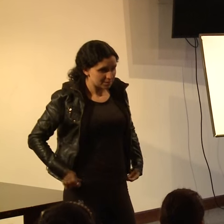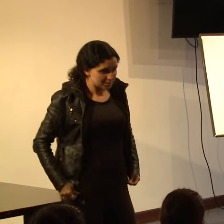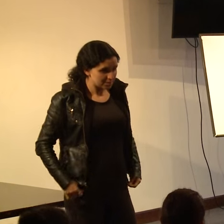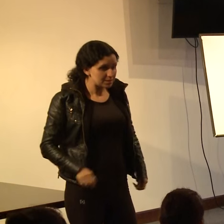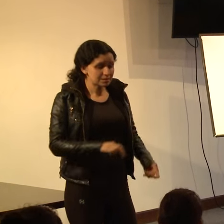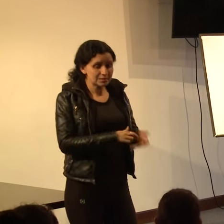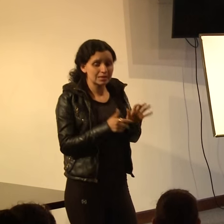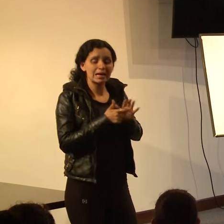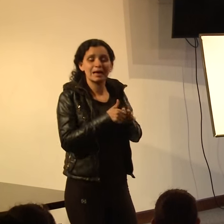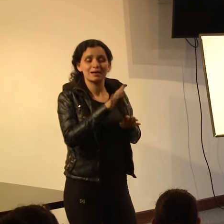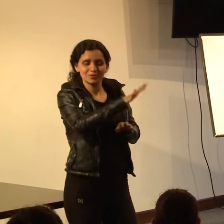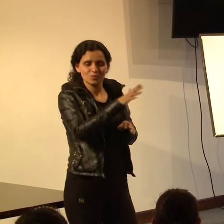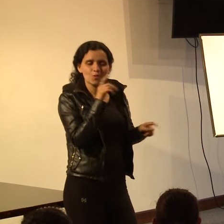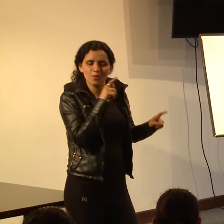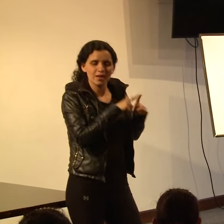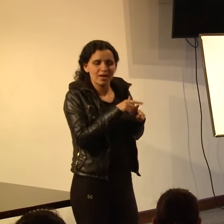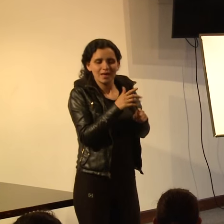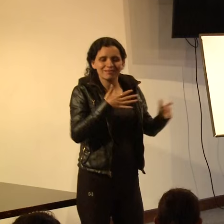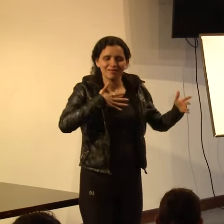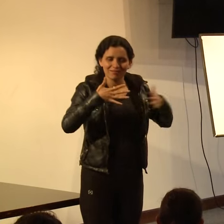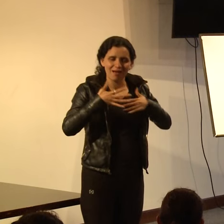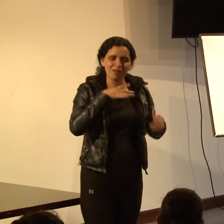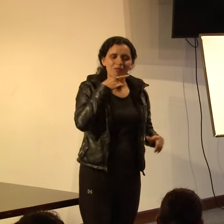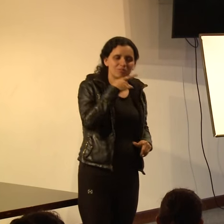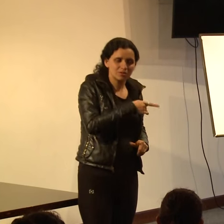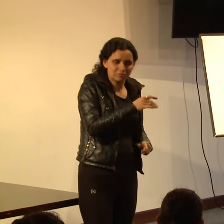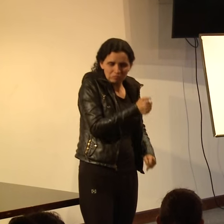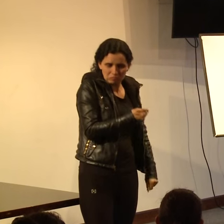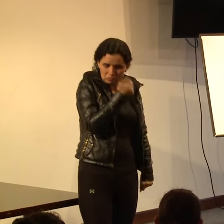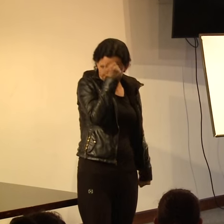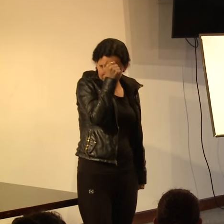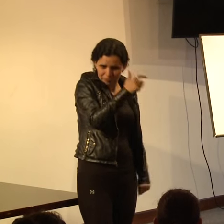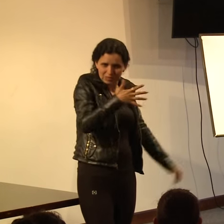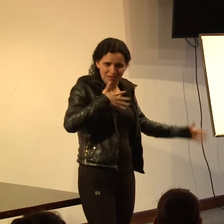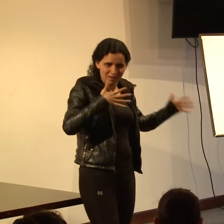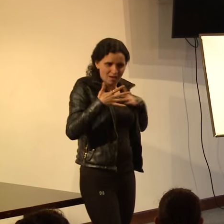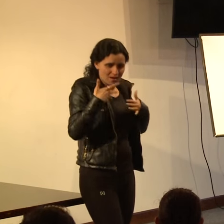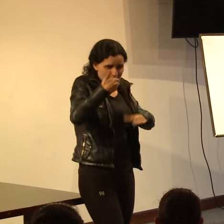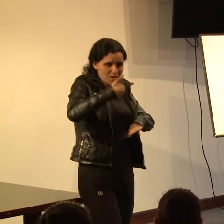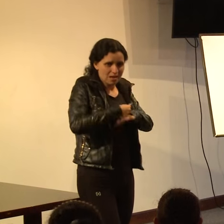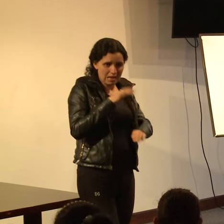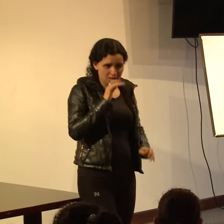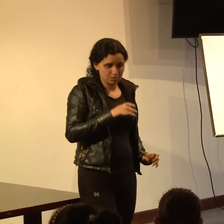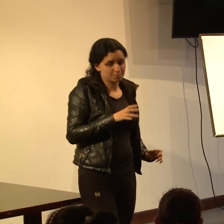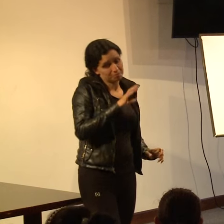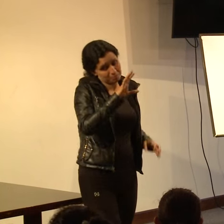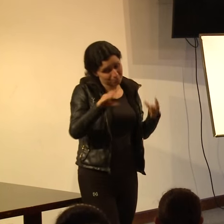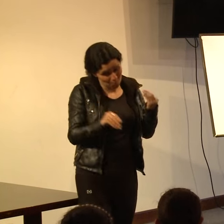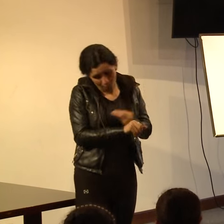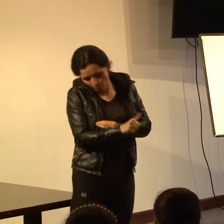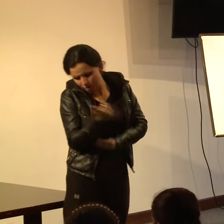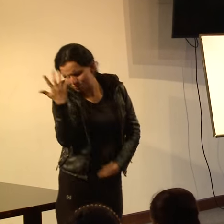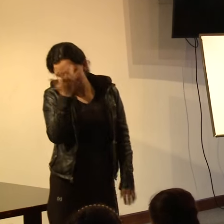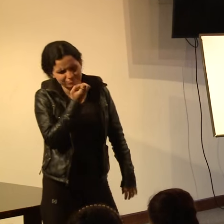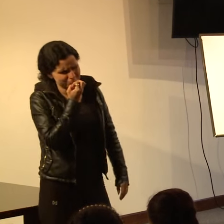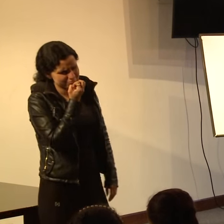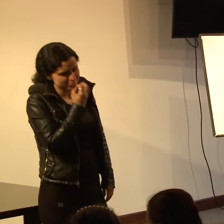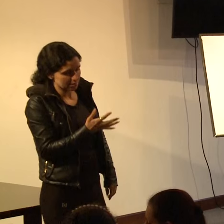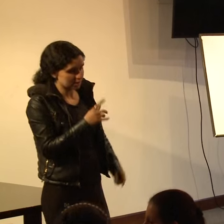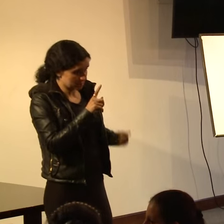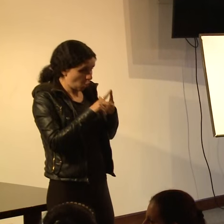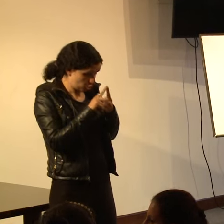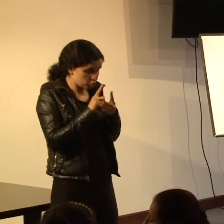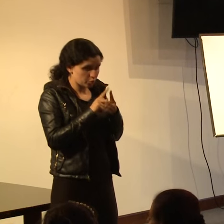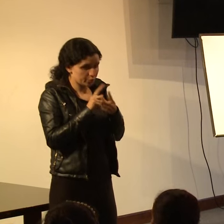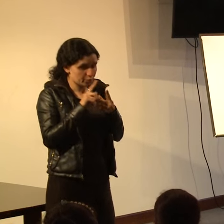teatro, esa primera gran ganancia, la riqueza que nos ofrece esa. Pero hay otra que me parece súper bonita.